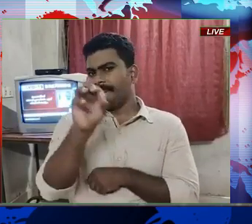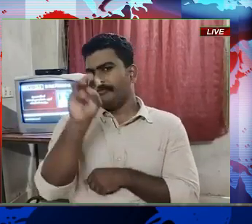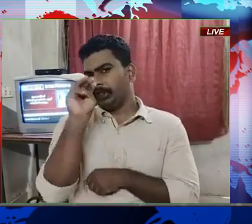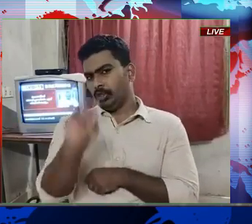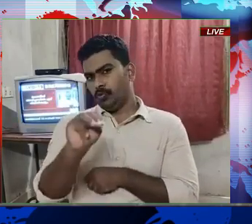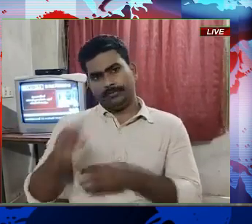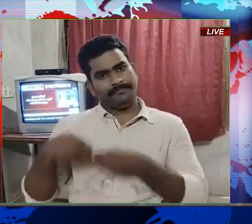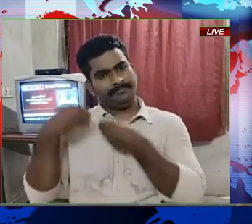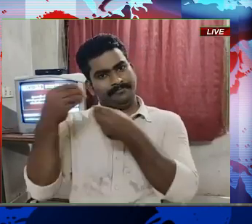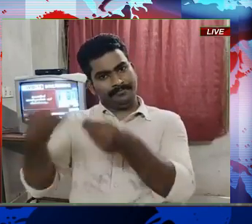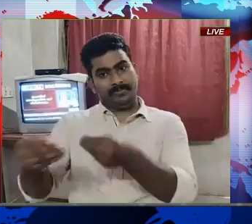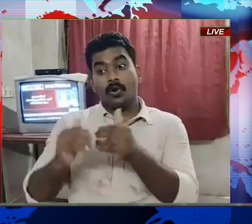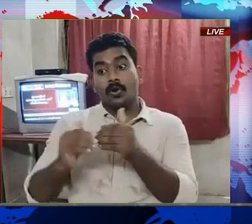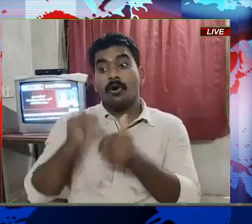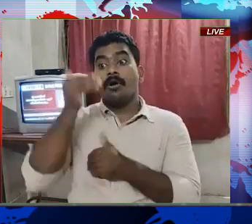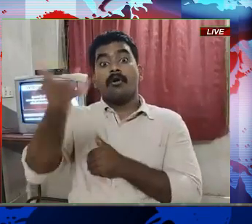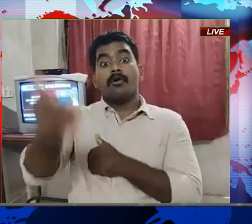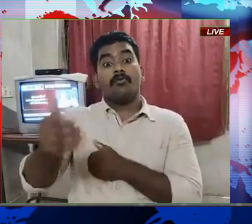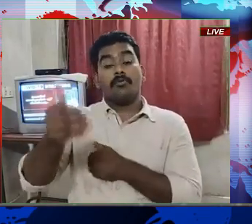ഇവിടെ